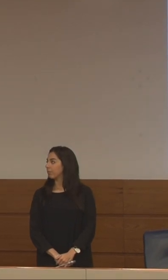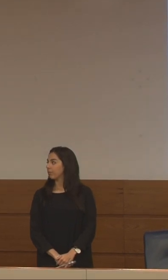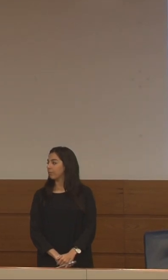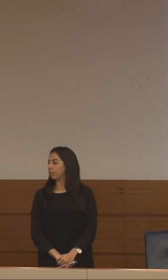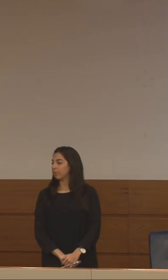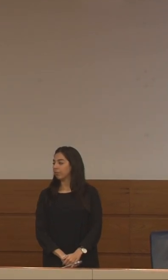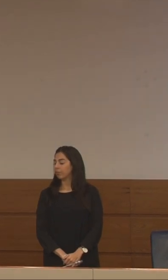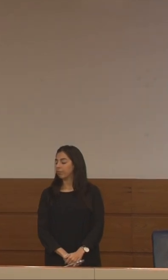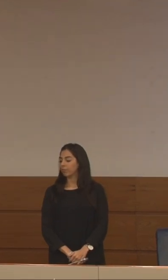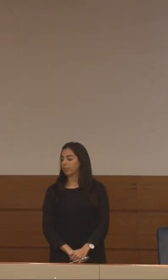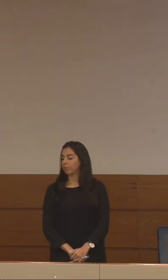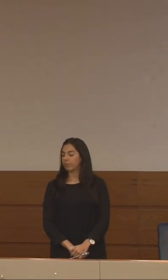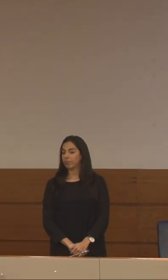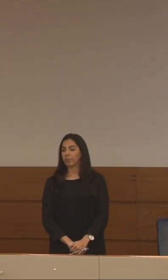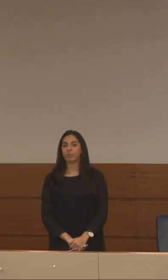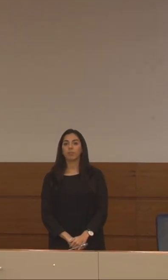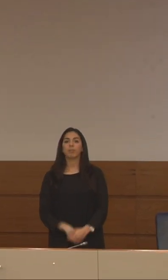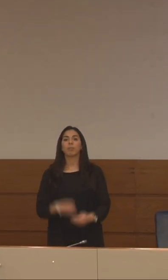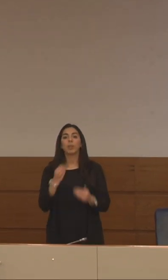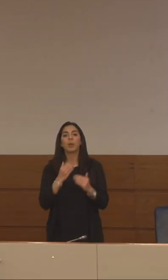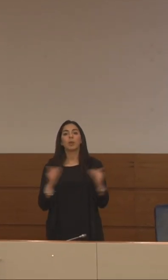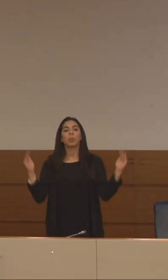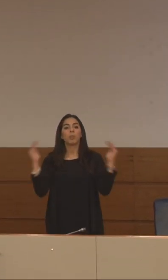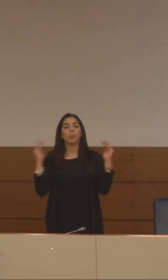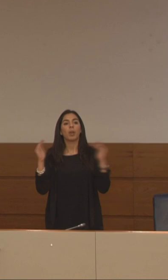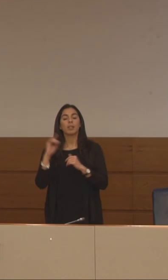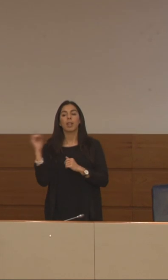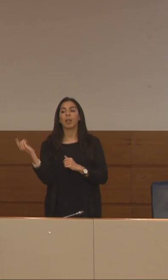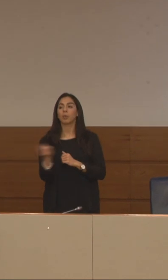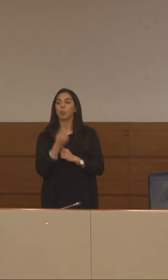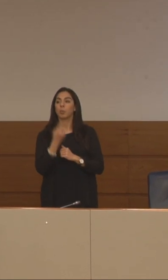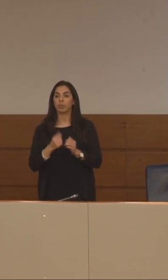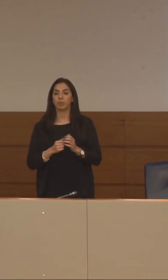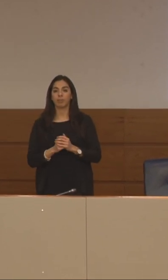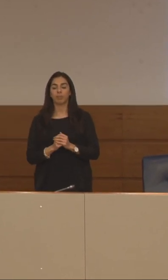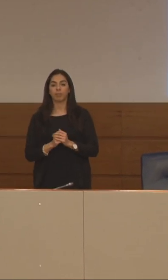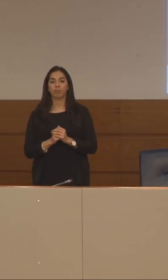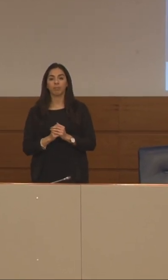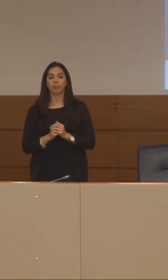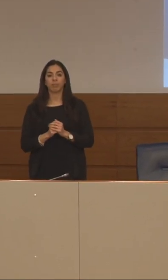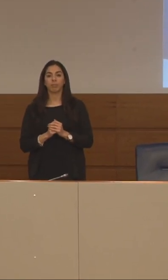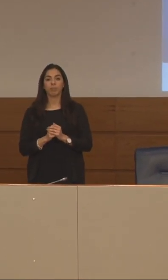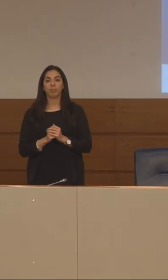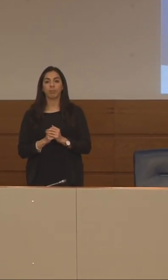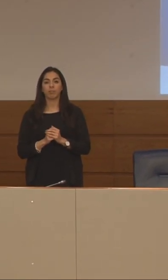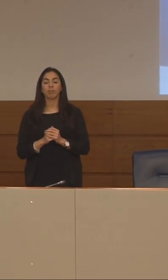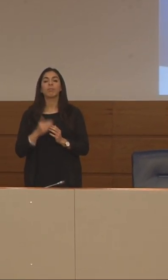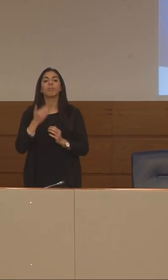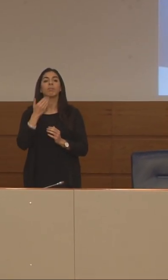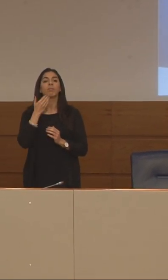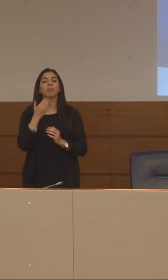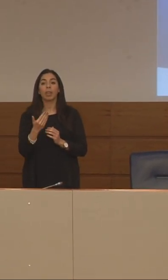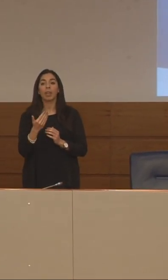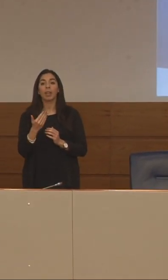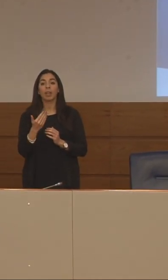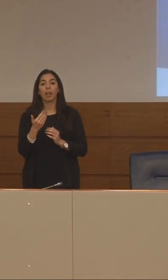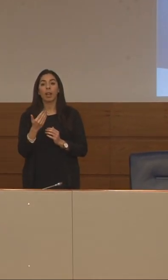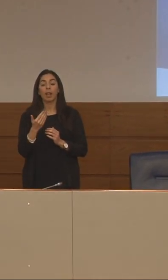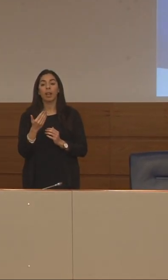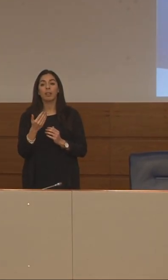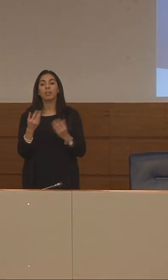perfetto buonasera buonasera a tutti ringrazio i colleghi della